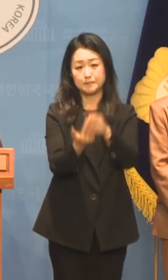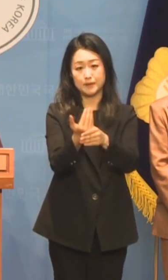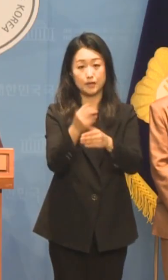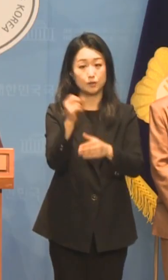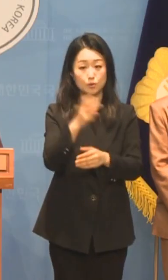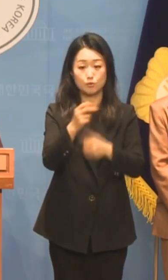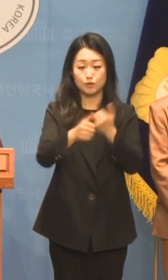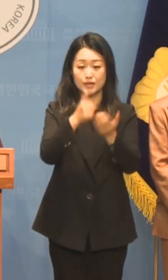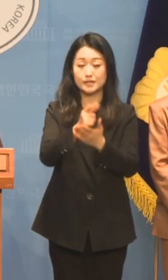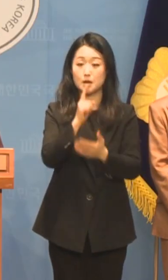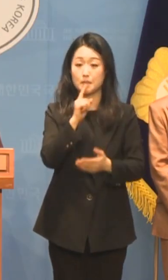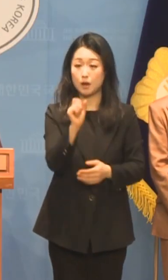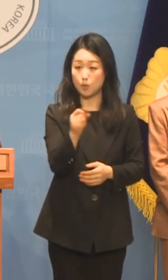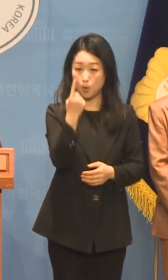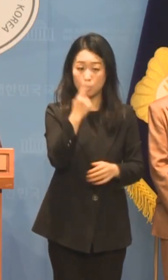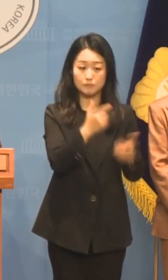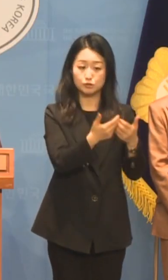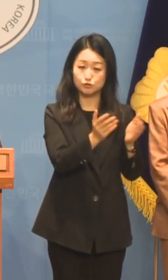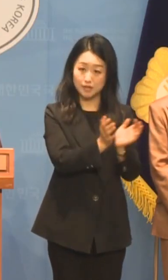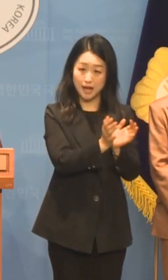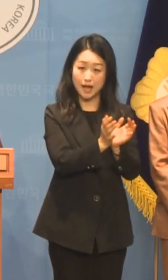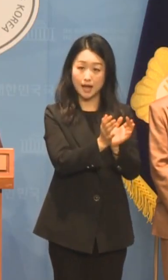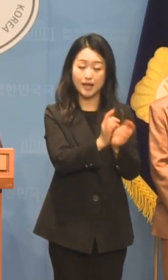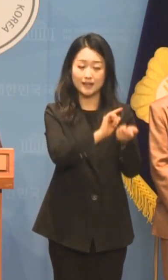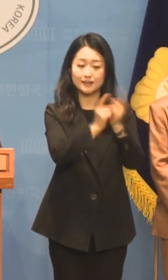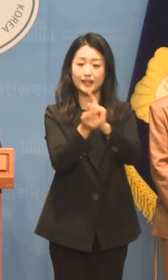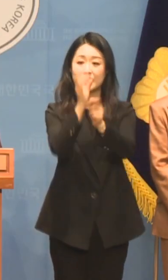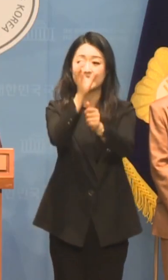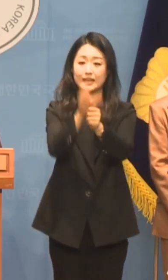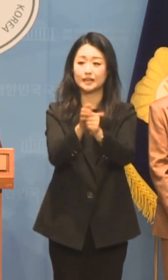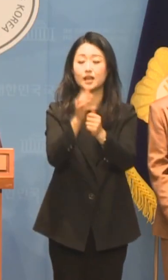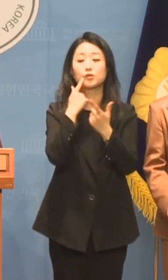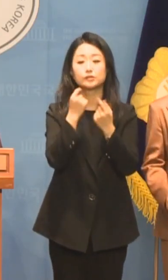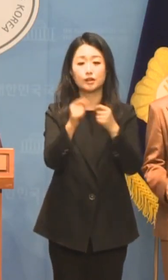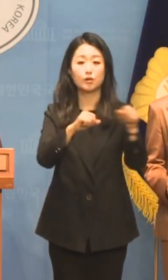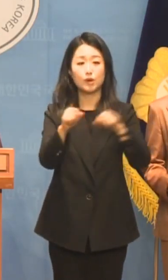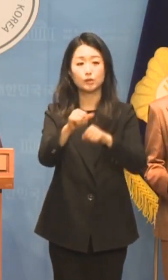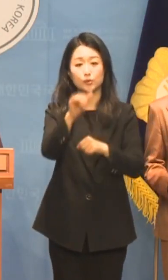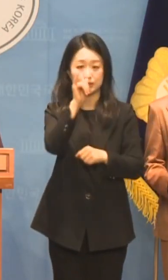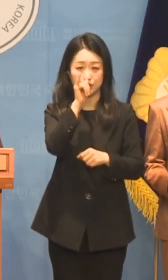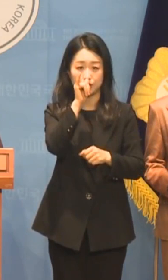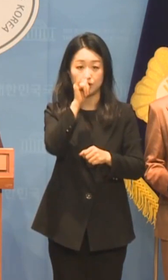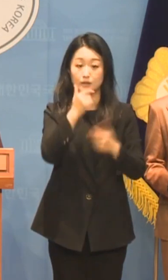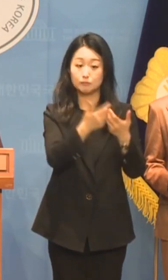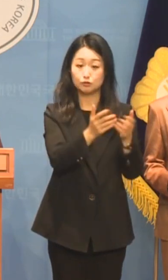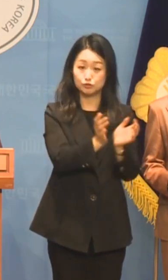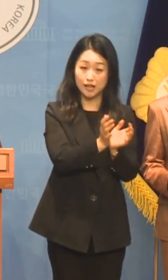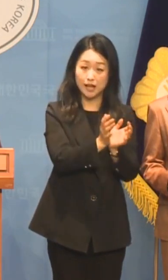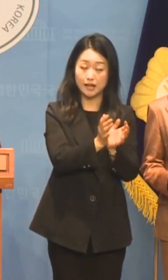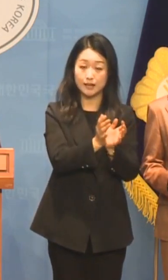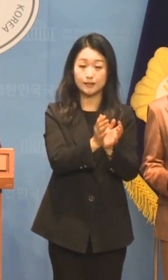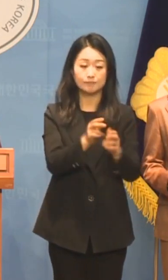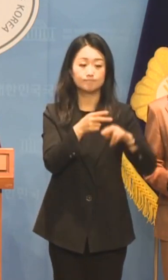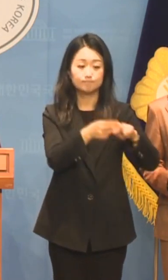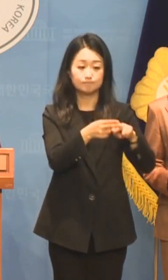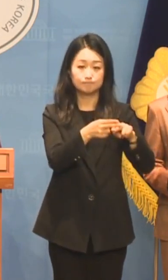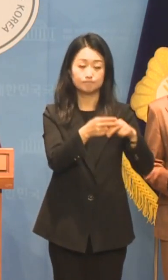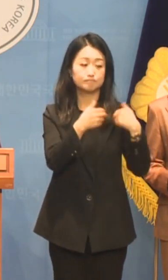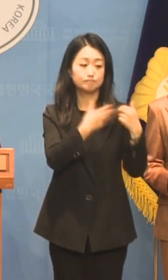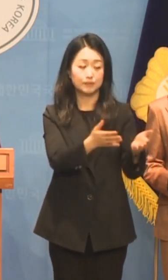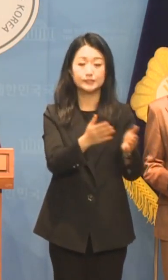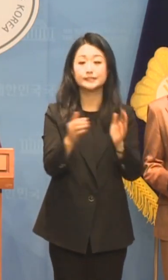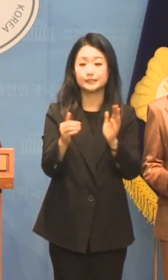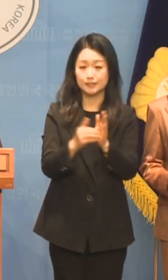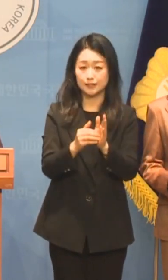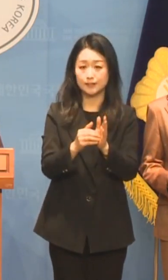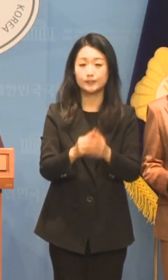의장 발언을 통해 민주당의 대리인 역할을 자처하며 민주당의 의회 독재를 방치해